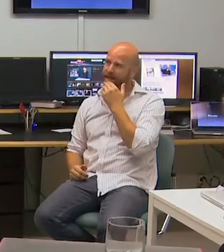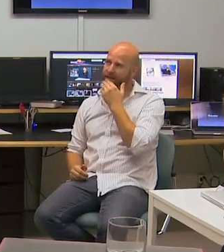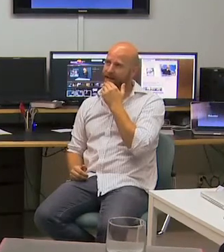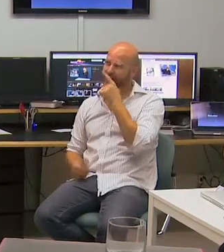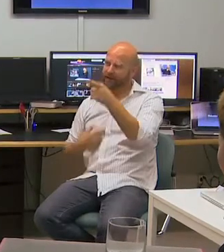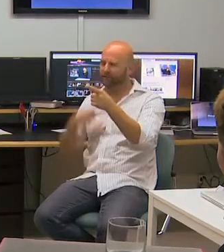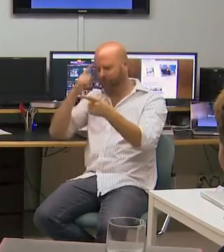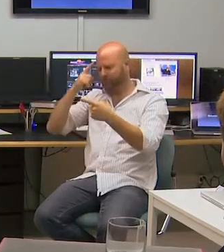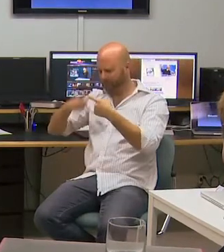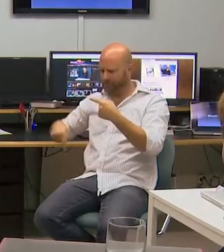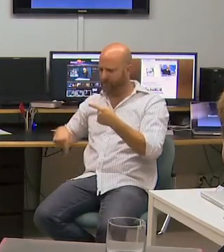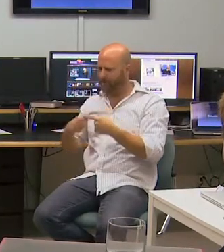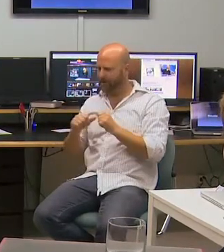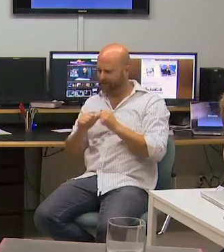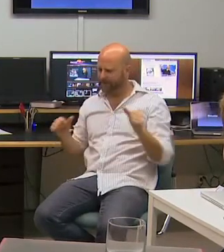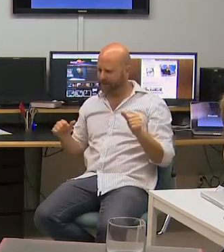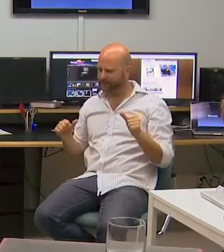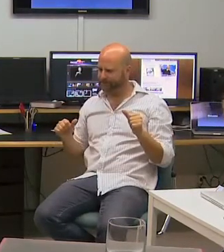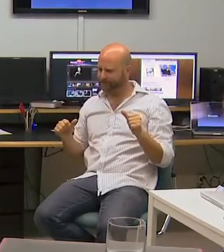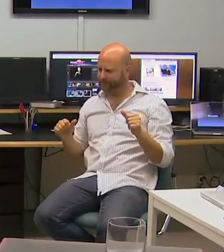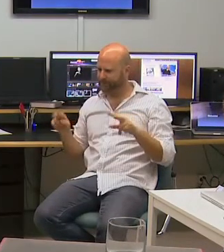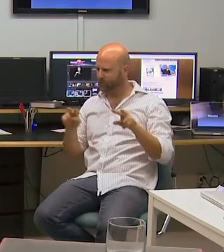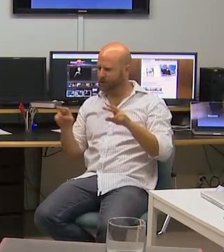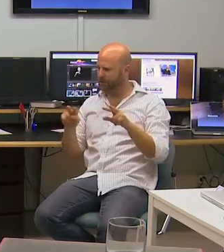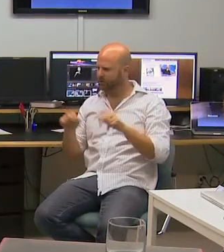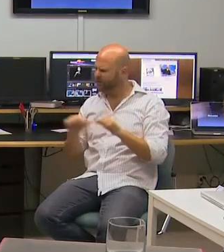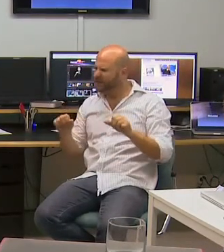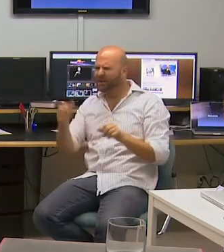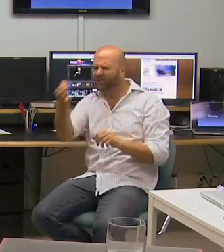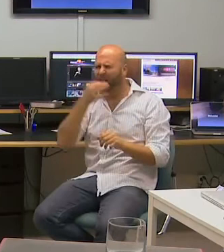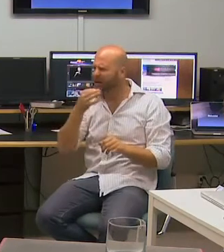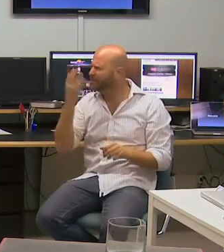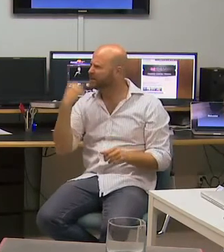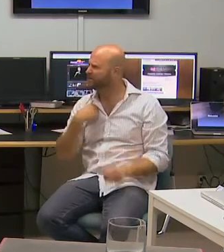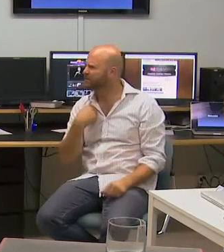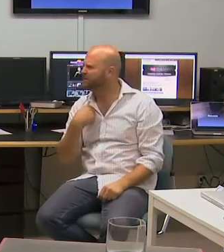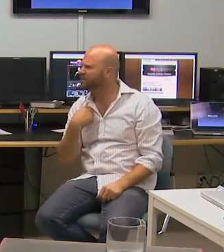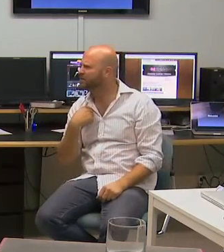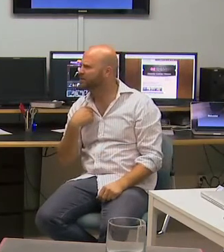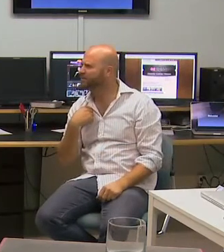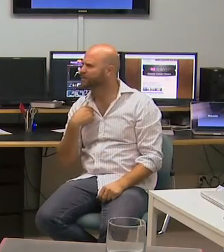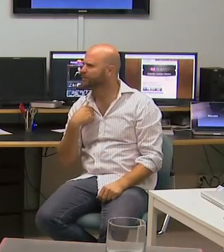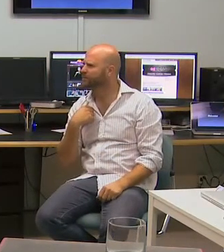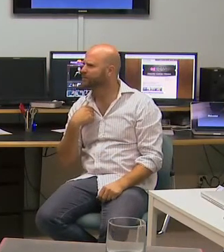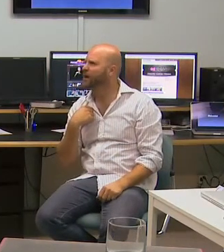sich. Warte mal, jetzt habe ich gerade den Faden verloren. Wie ist das eigentlich? Was war genau die Frage? Ich habe es vergessen.